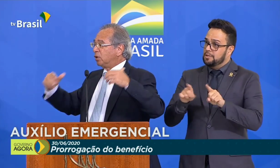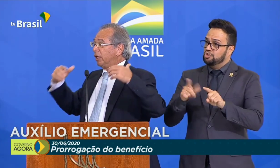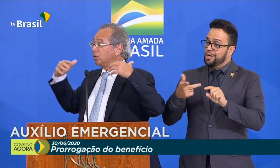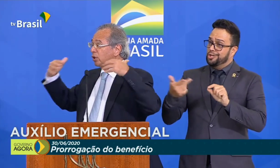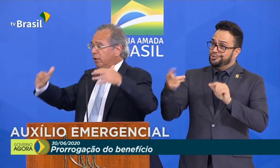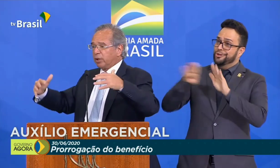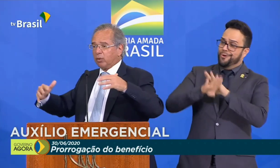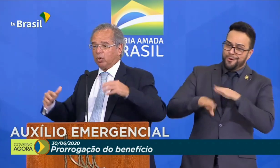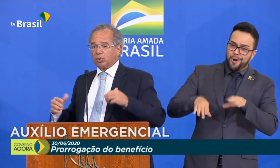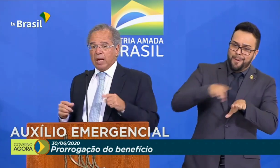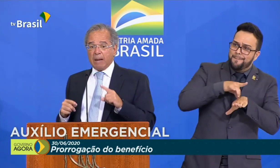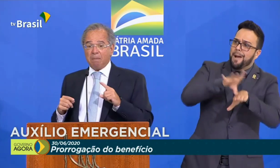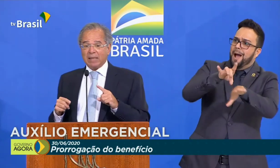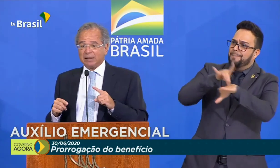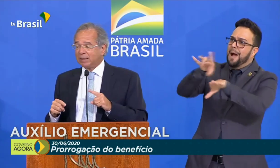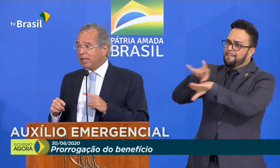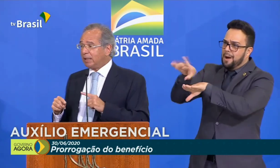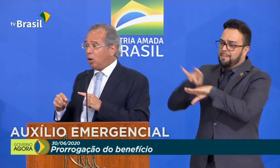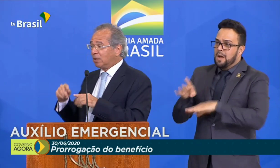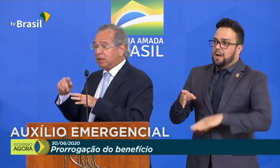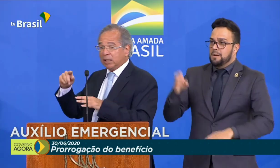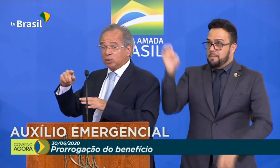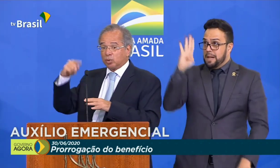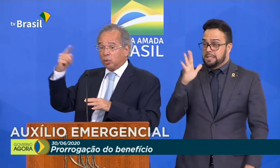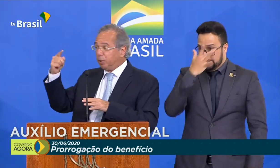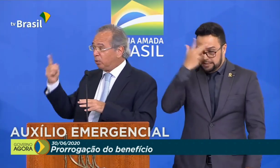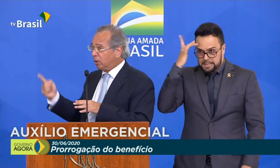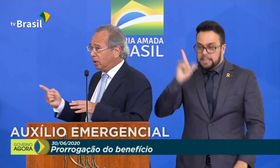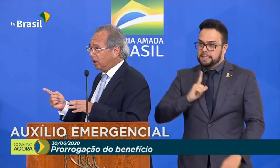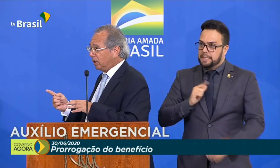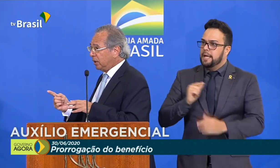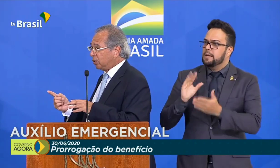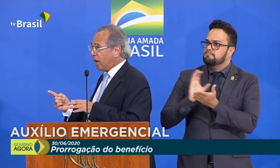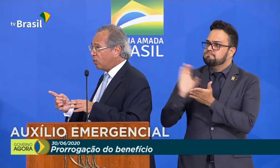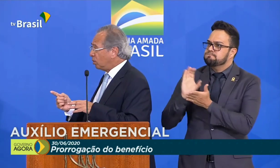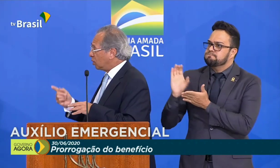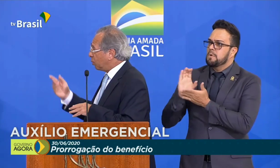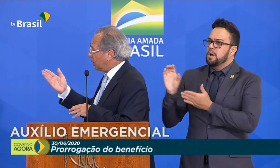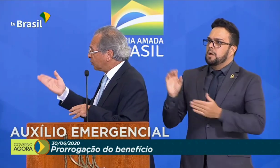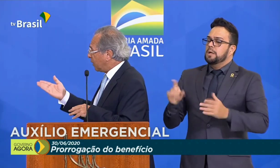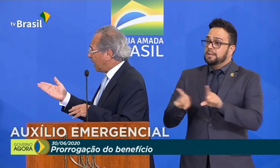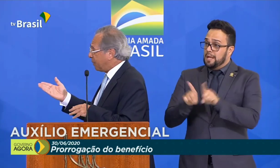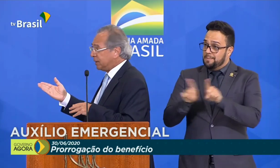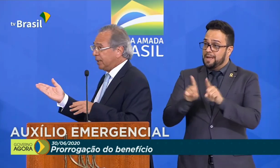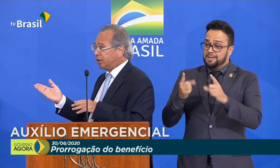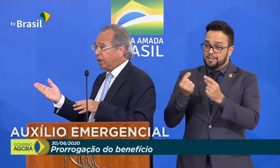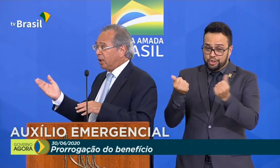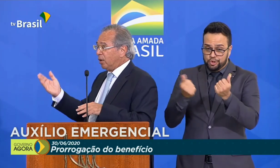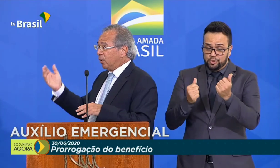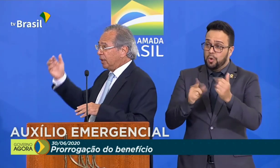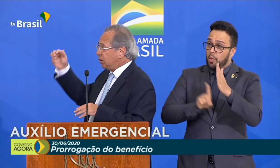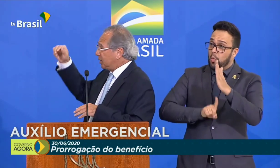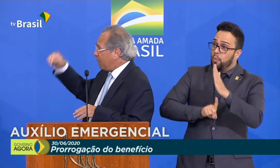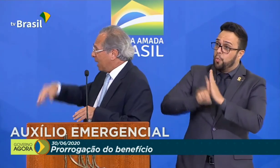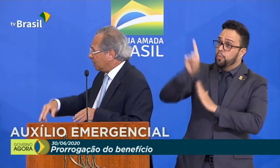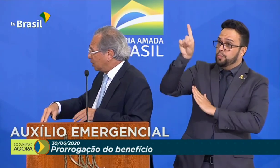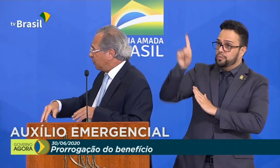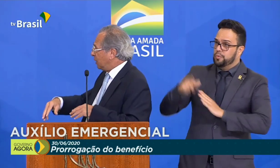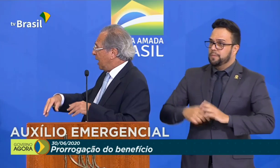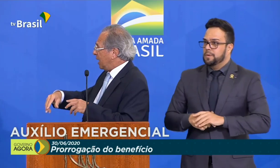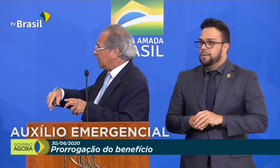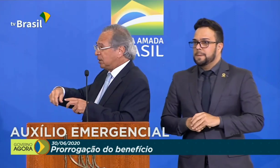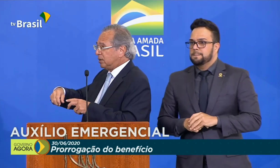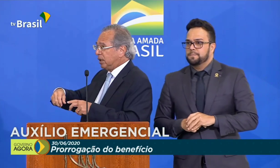os brasileiros têm os recursos, a massa salarial brasileira subiu, isso é algo que nós podemos falar, presidente. Desabaram